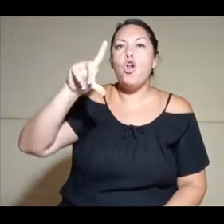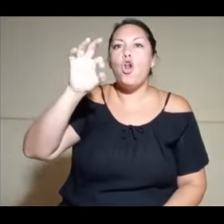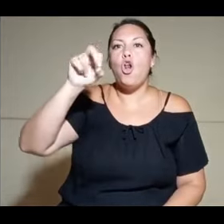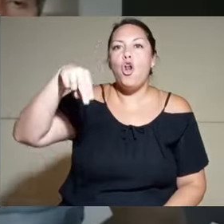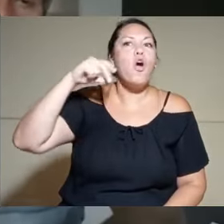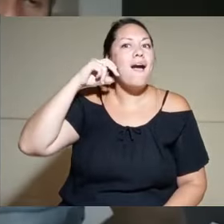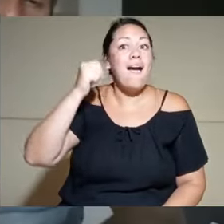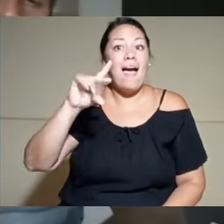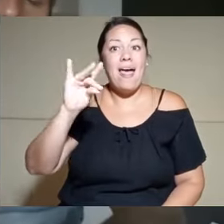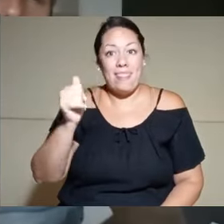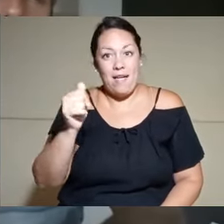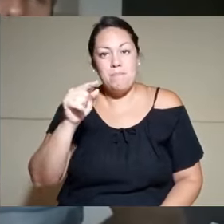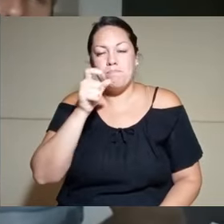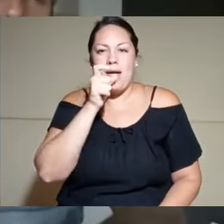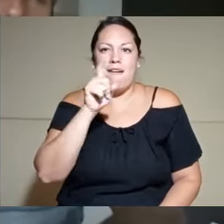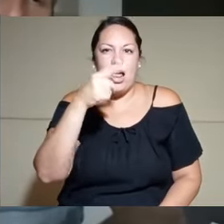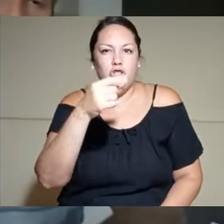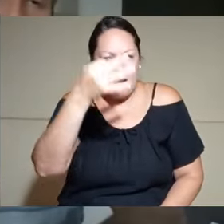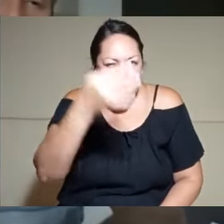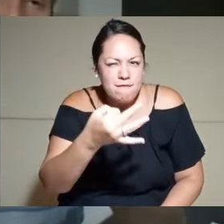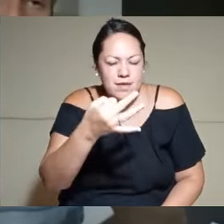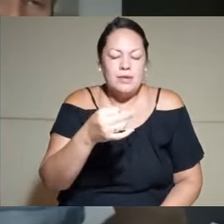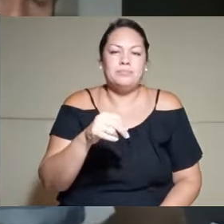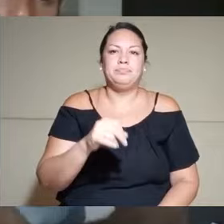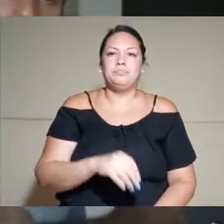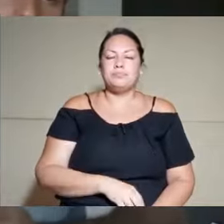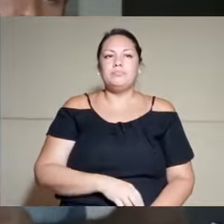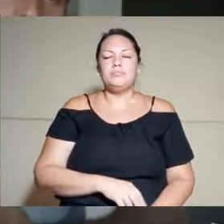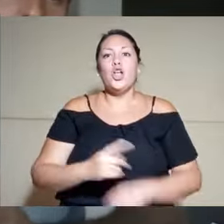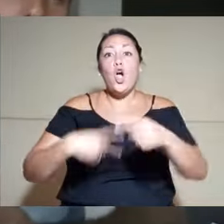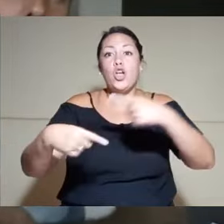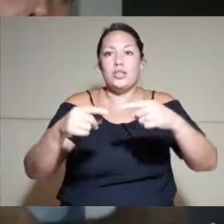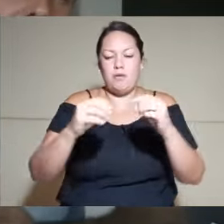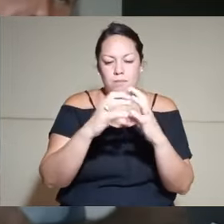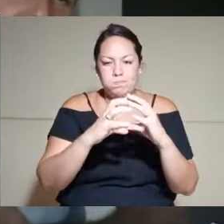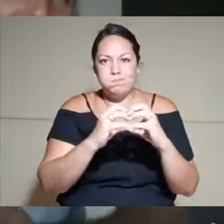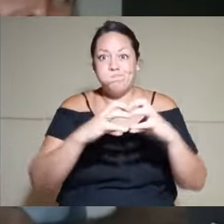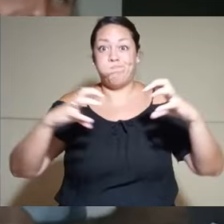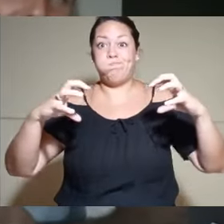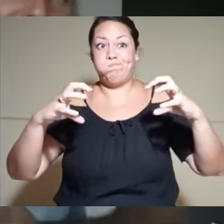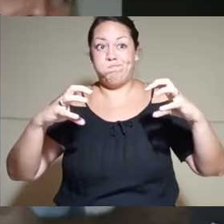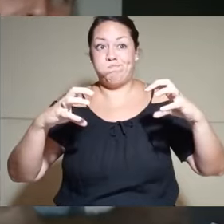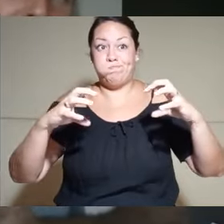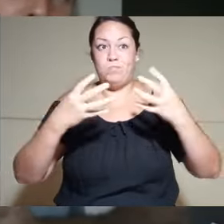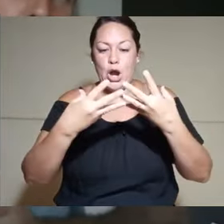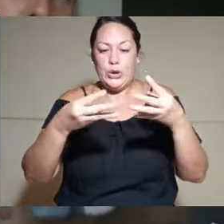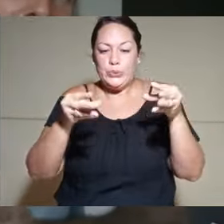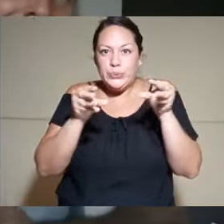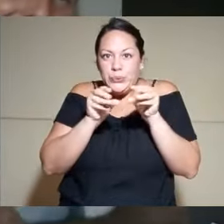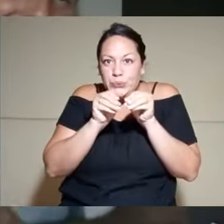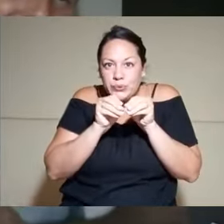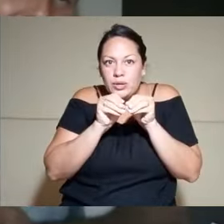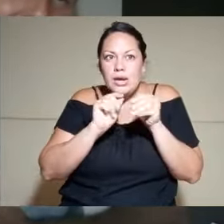raquídeo. Claro, bulbo raquídeo o médula oblongada. Y después aparece, fíjense acá, esta